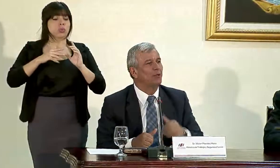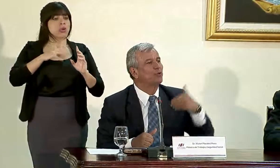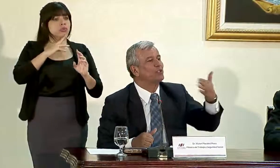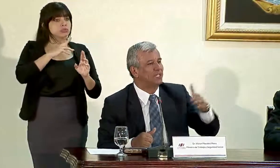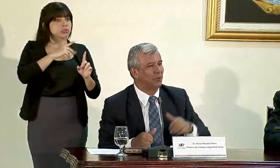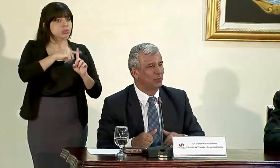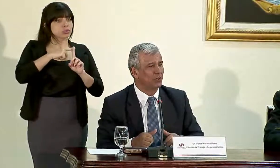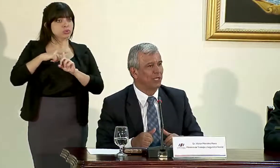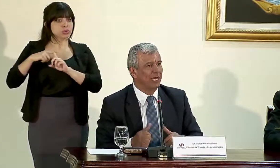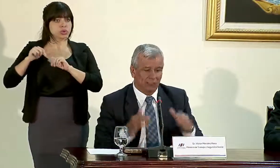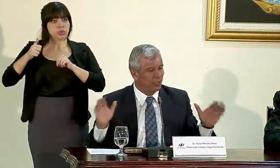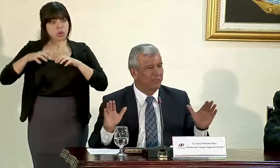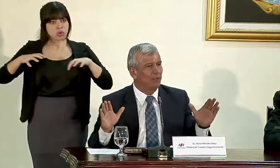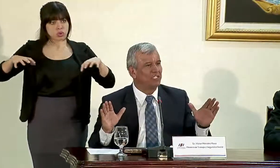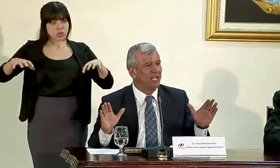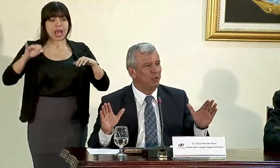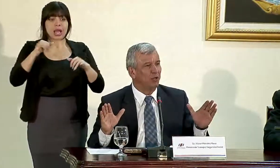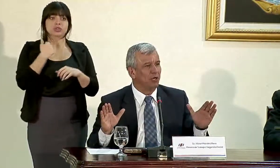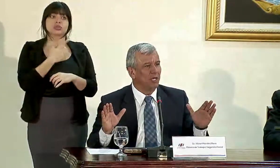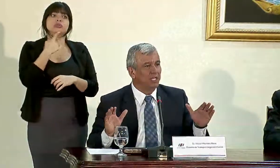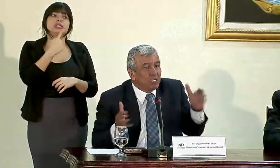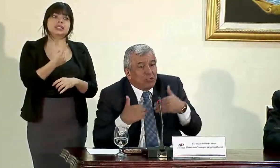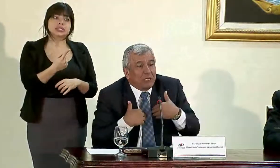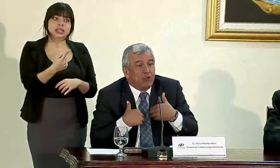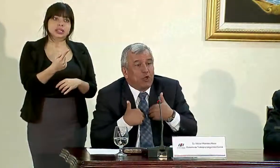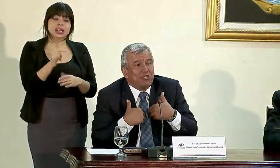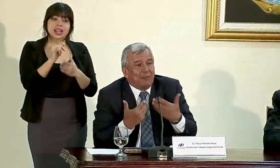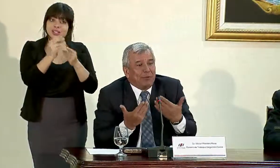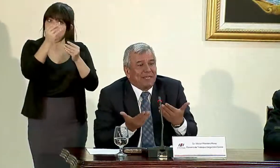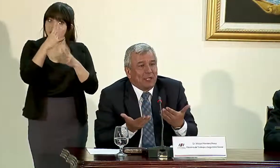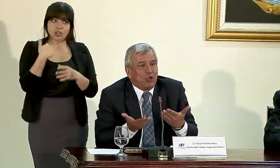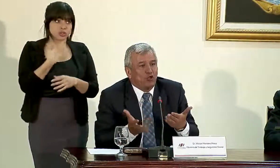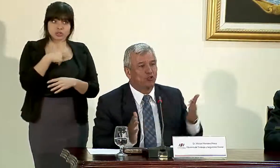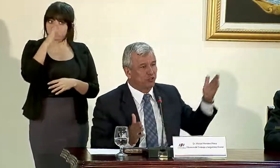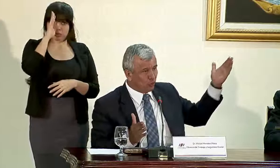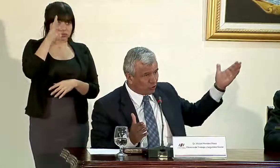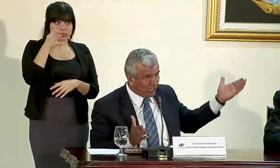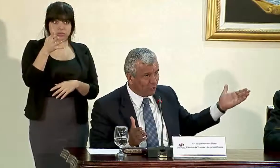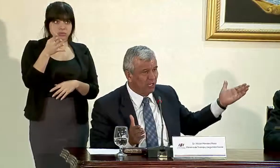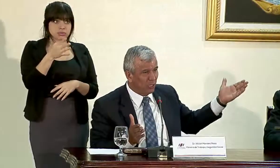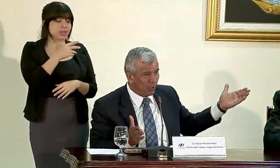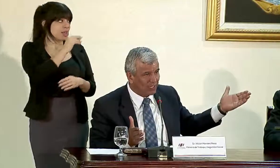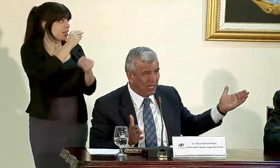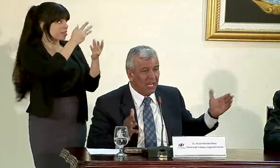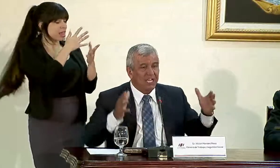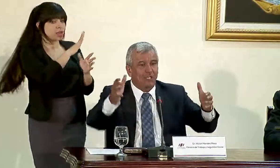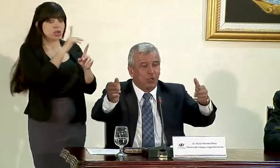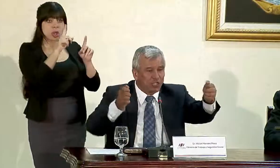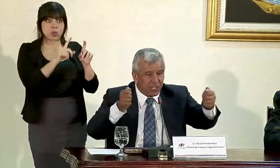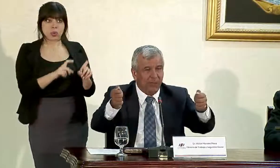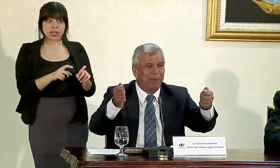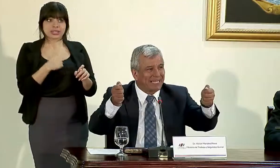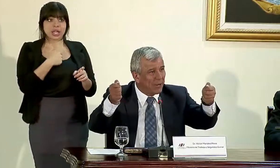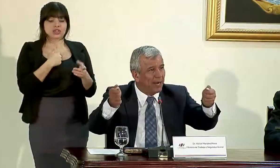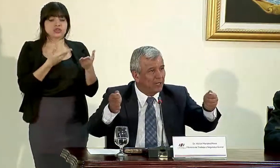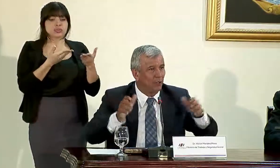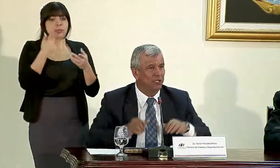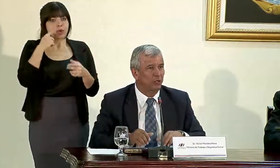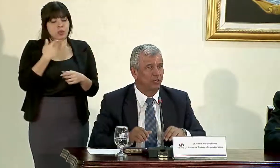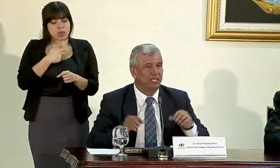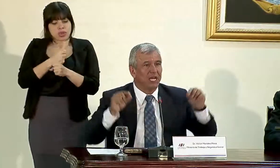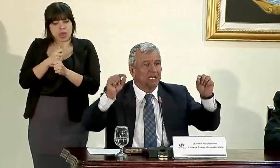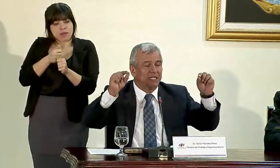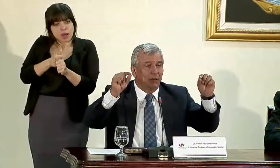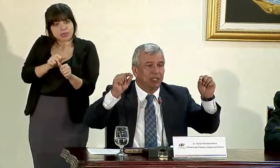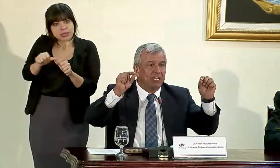resultando, digamos, positivos. Eso es lo que estamos diciendo. Y esos datos no los estamos inventando nosotros, son los datos de la encuesta. Y eso nos sirve para trabajar con